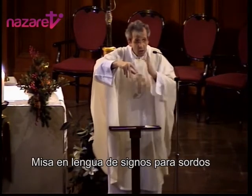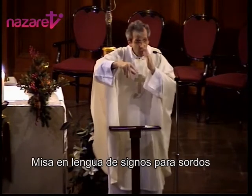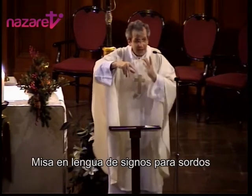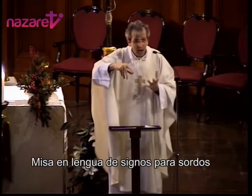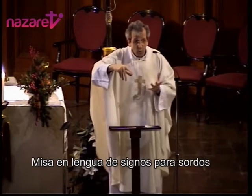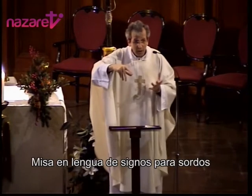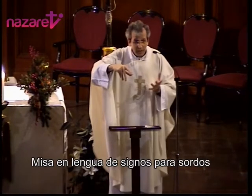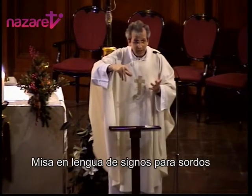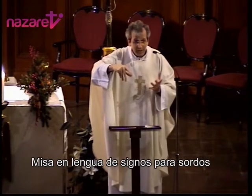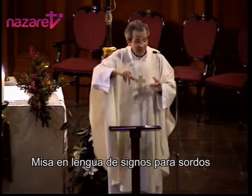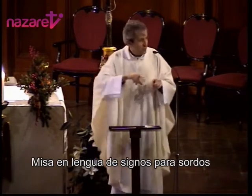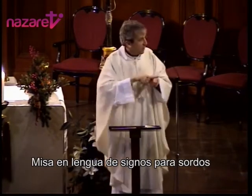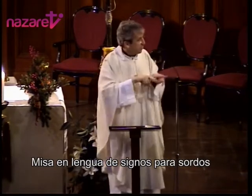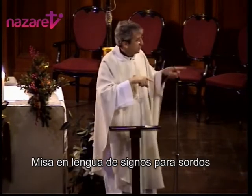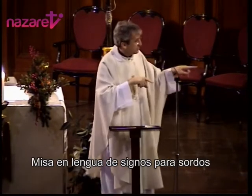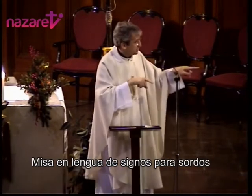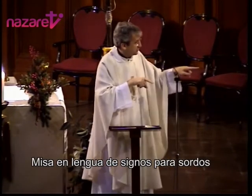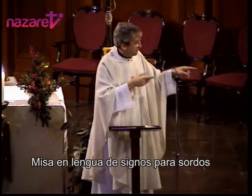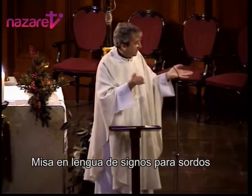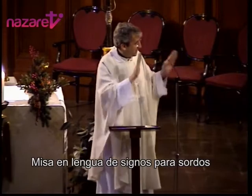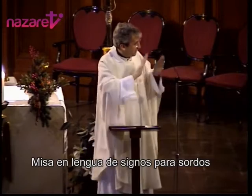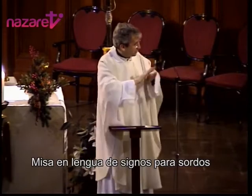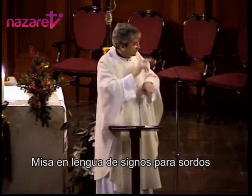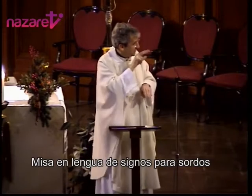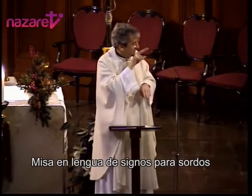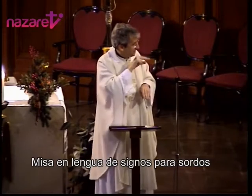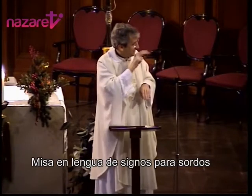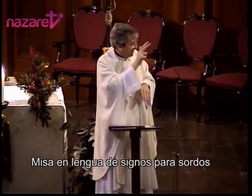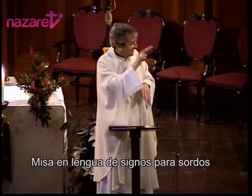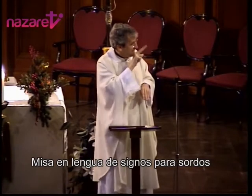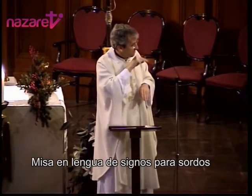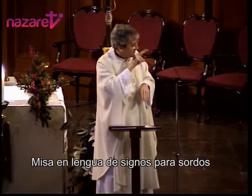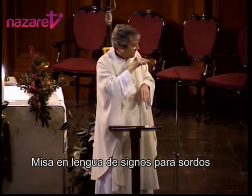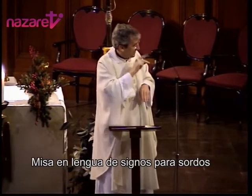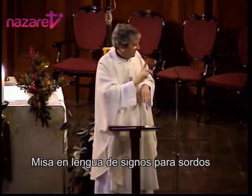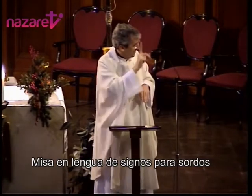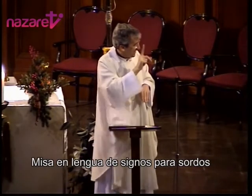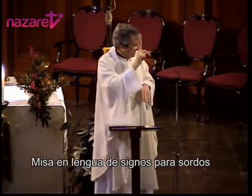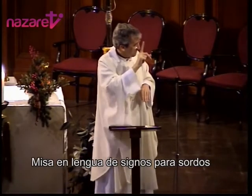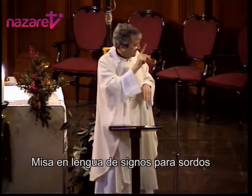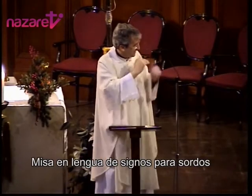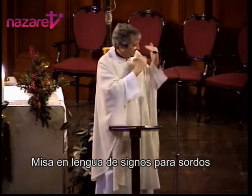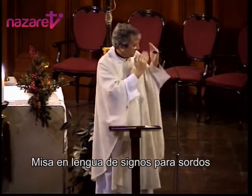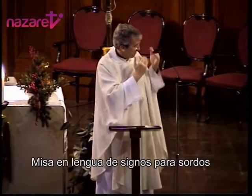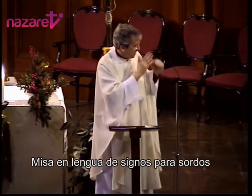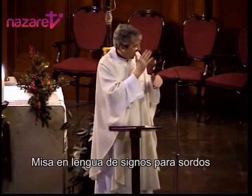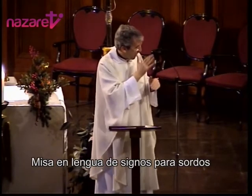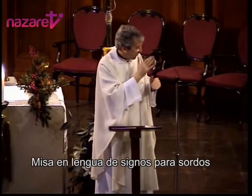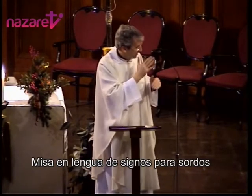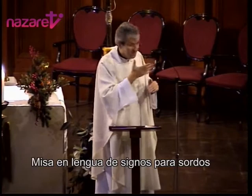hay agua, igual como les pasó la noche de Navidad arriba, que no había agua, no